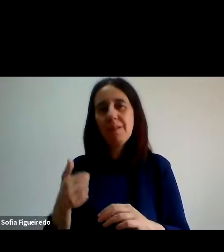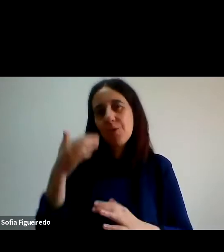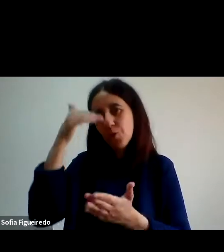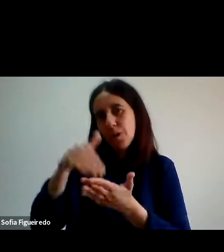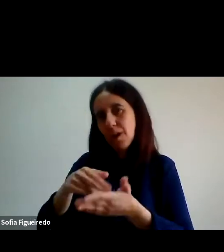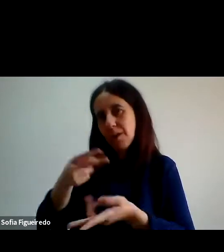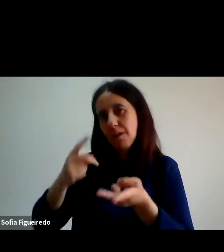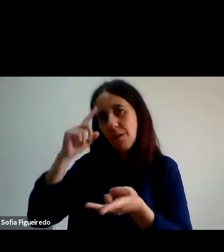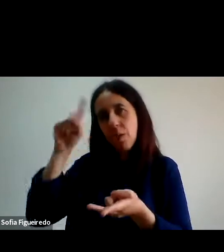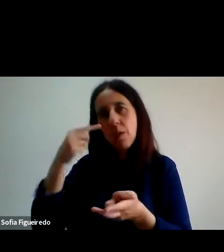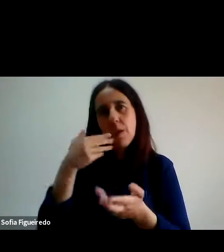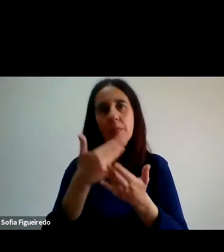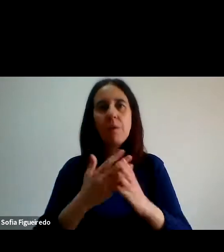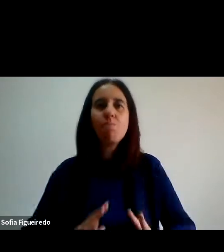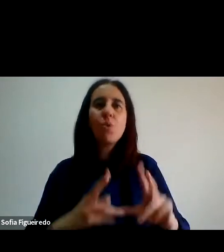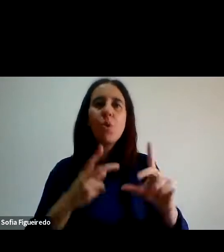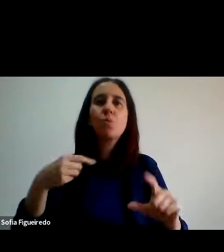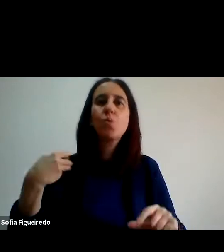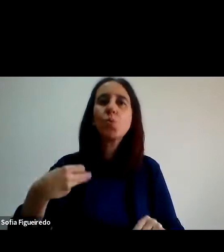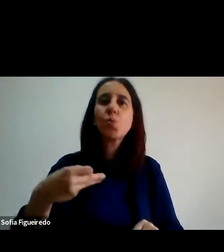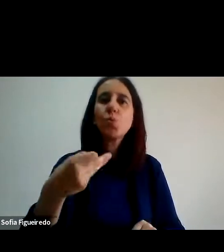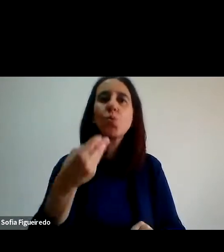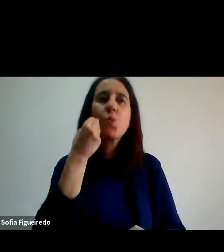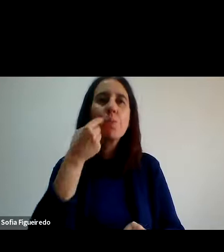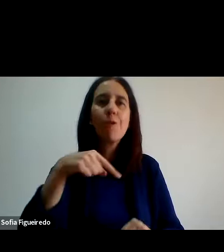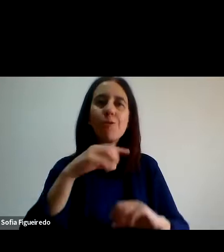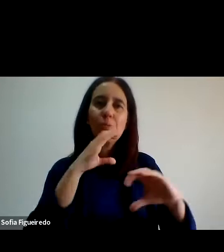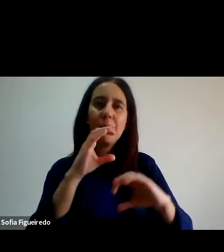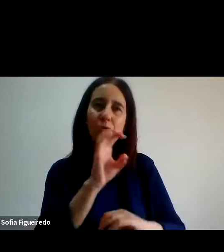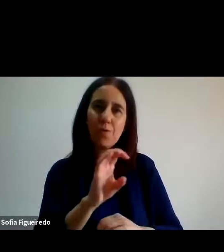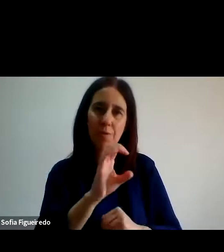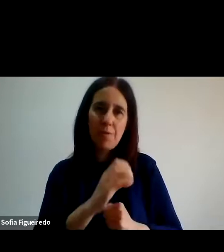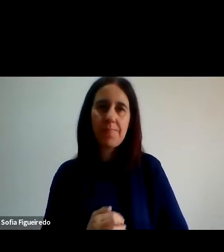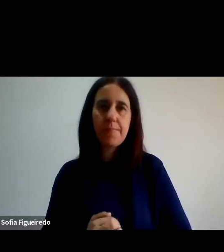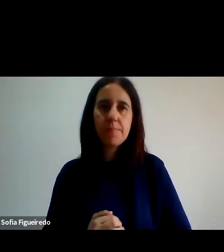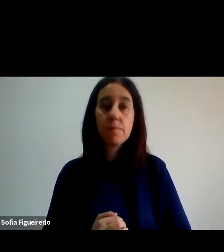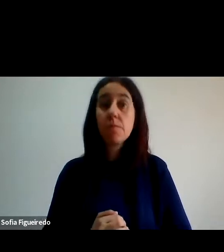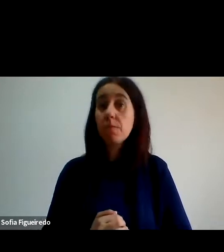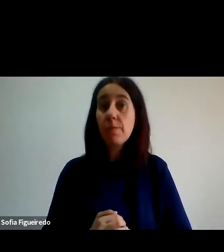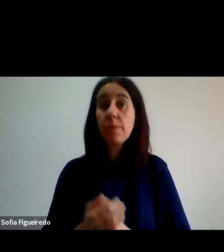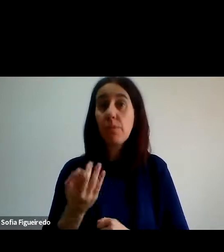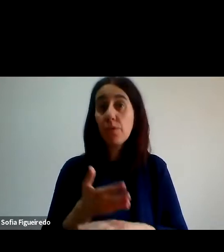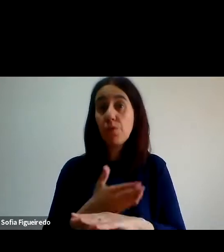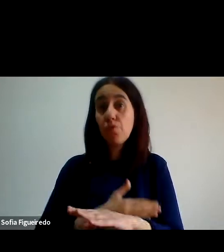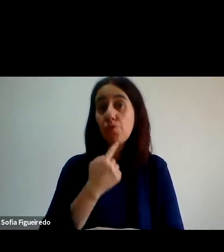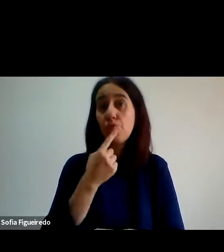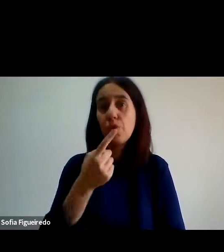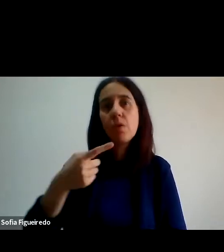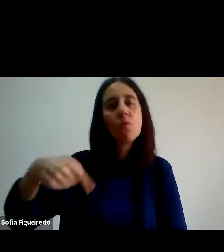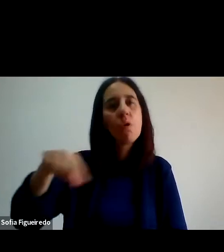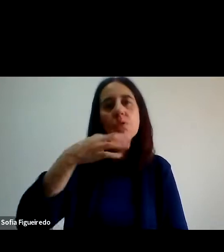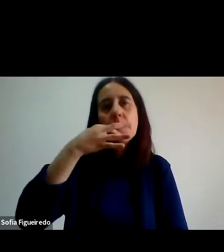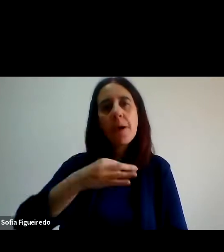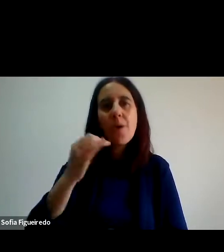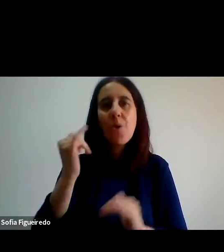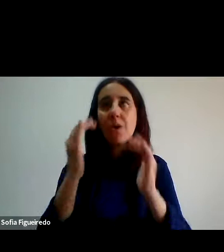e saber melhorar a cada dia da forma como comunicamos. Porque, tal como eu disse, todos nós comunicamos numa organização.